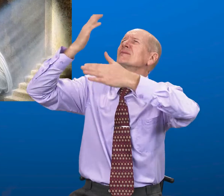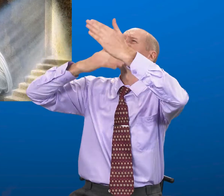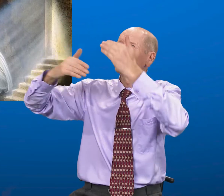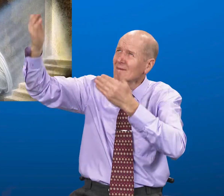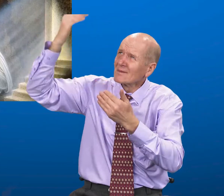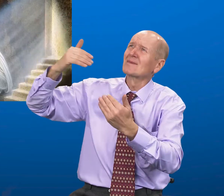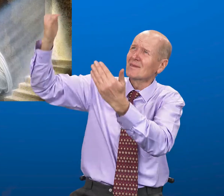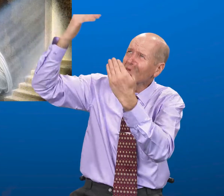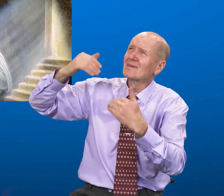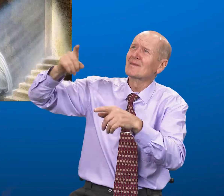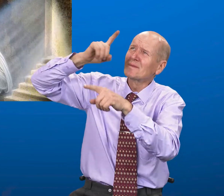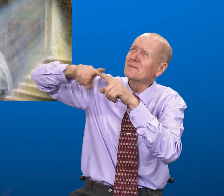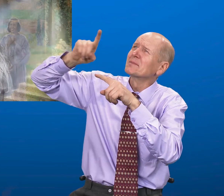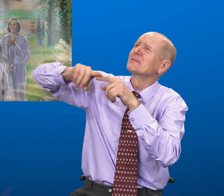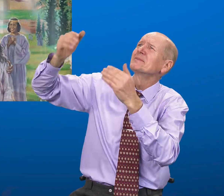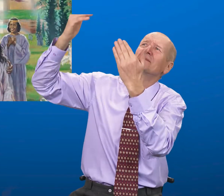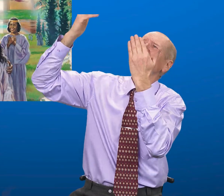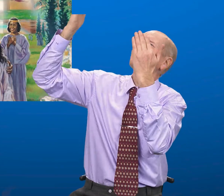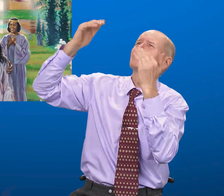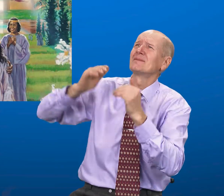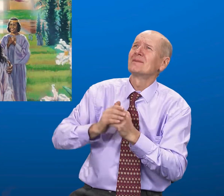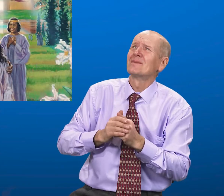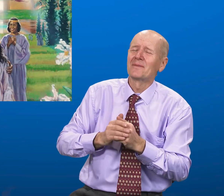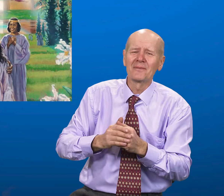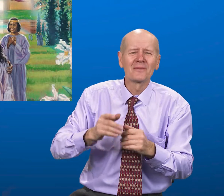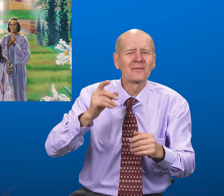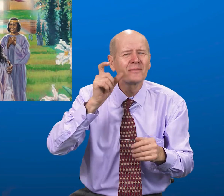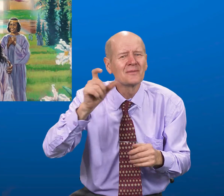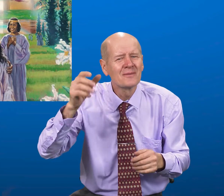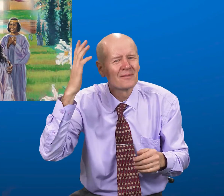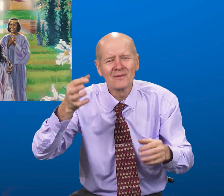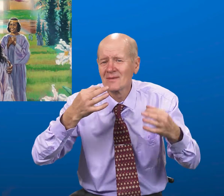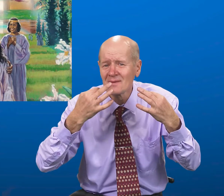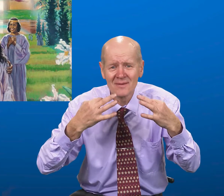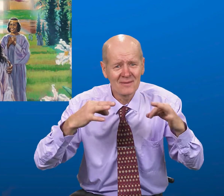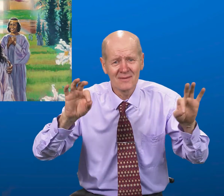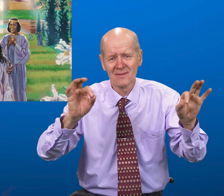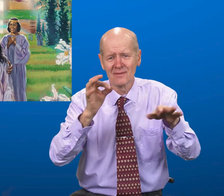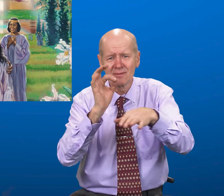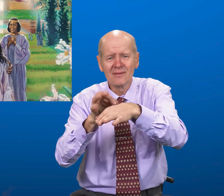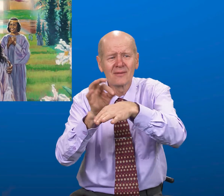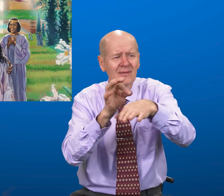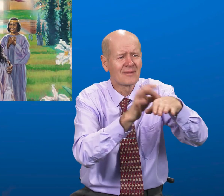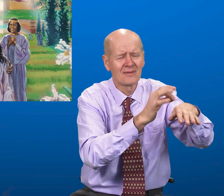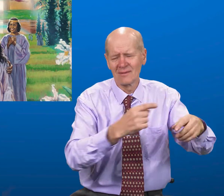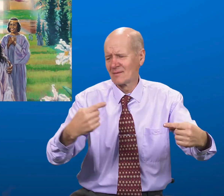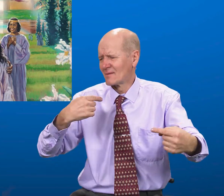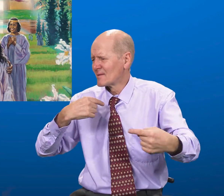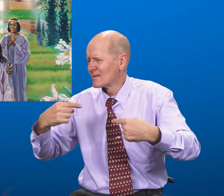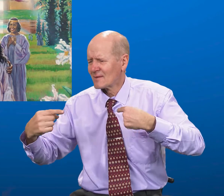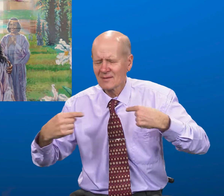облегчения, потому что со вторым пришествием Христа не просто закончится все злое, но люди будут избавлены от